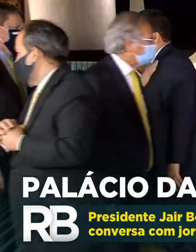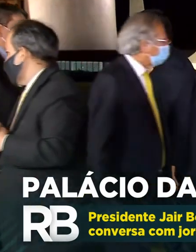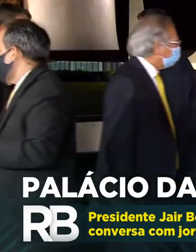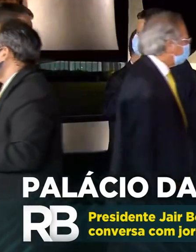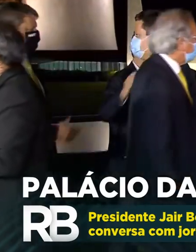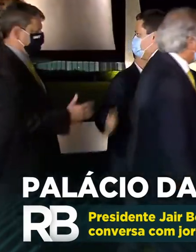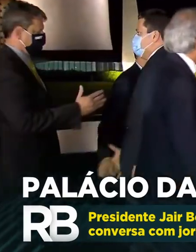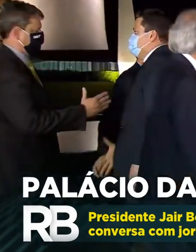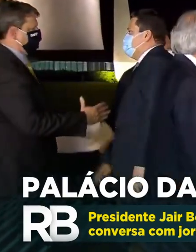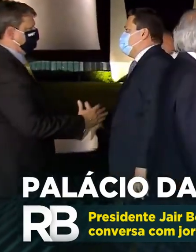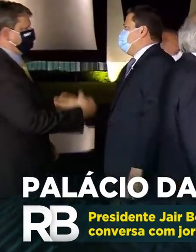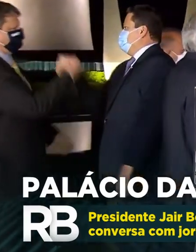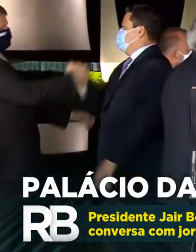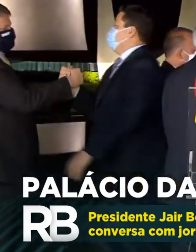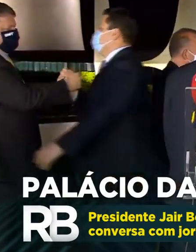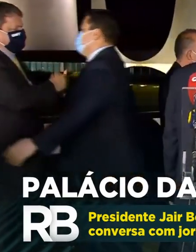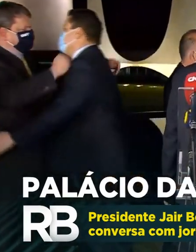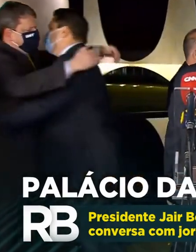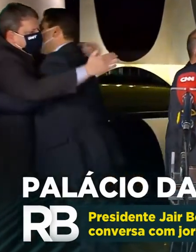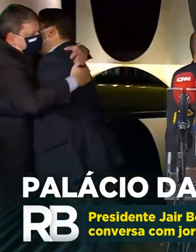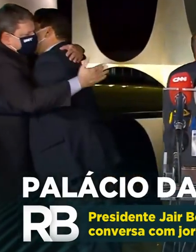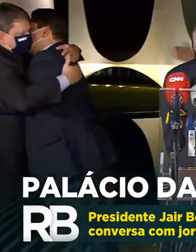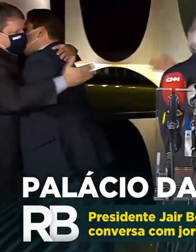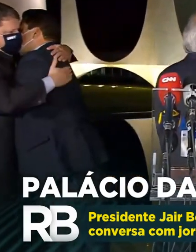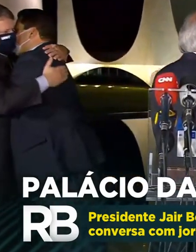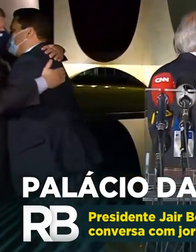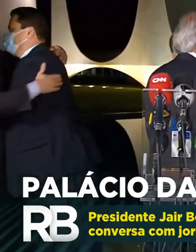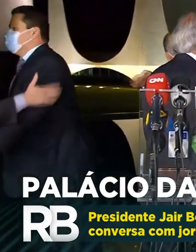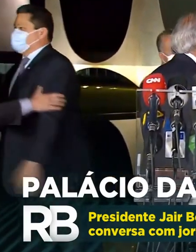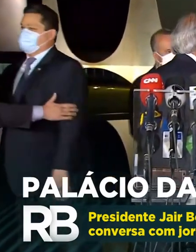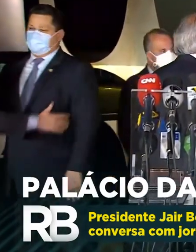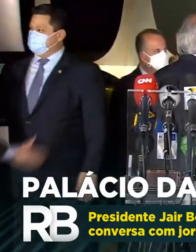Obrigado. Calheira, está certo.